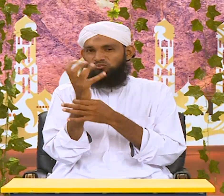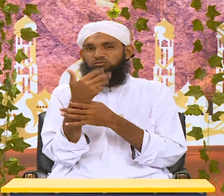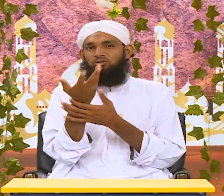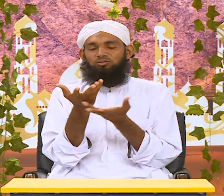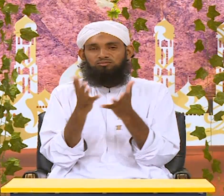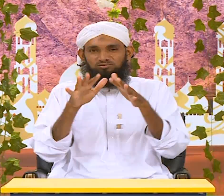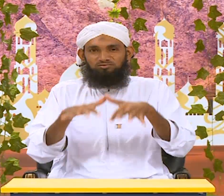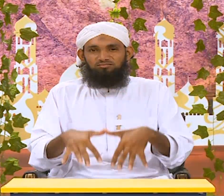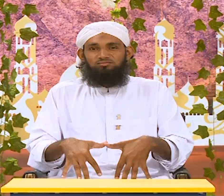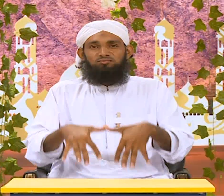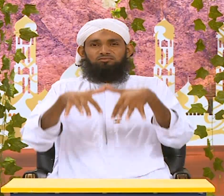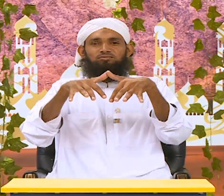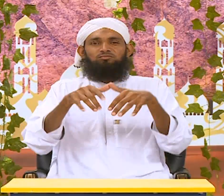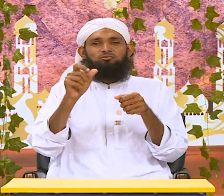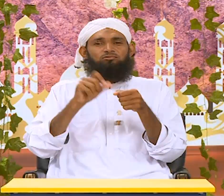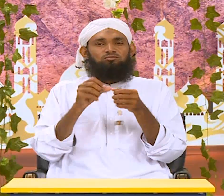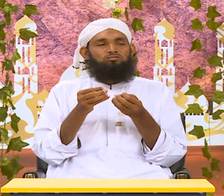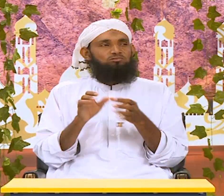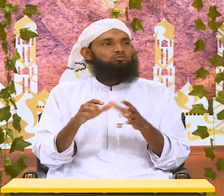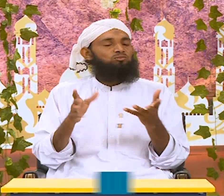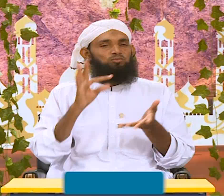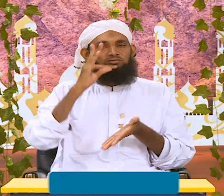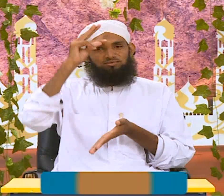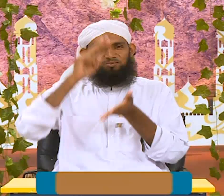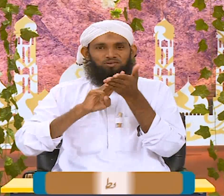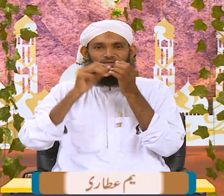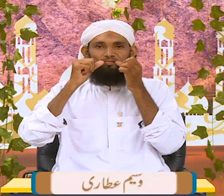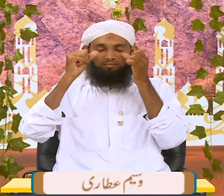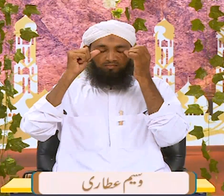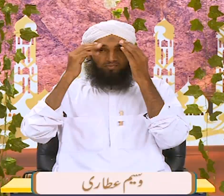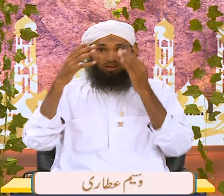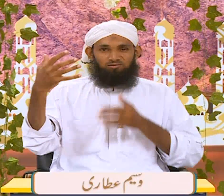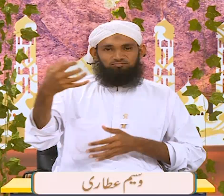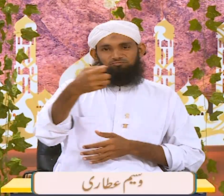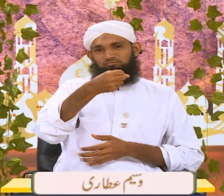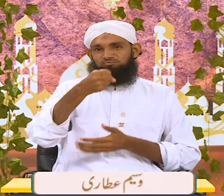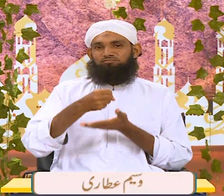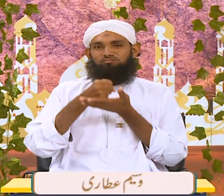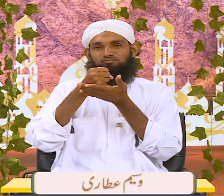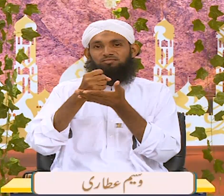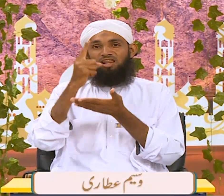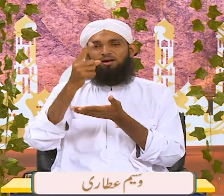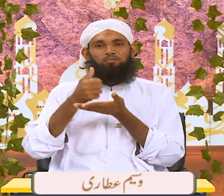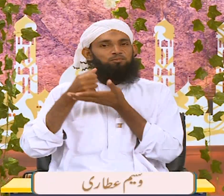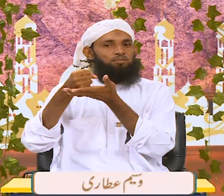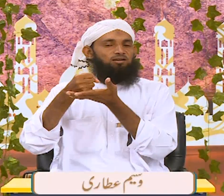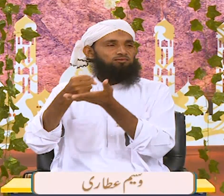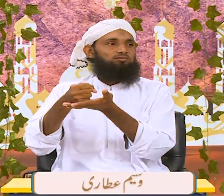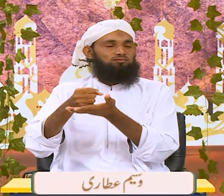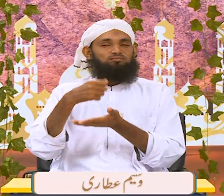سرکار کی خاطر، کونین کی خاطر تمہیں سرکار بنایا، کنجی تمہیں دی اپنے خزانوں کی خدا نے محبوب